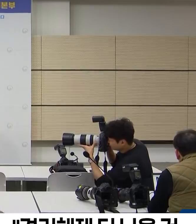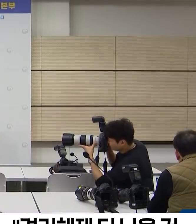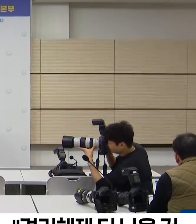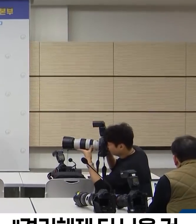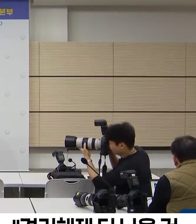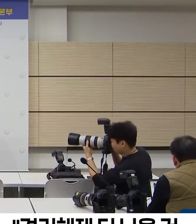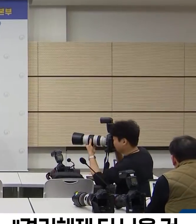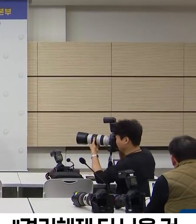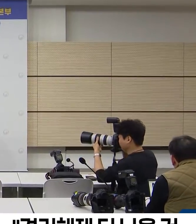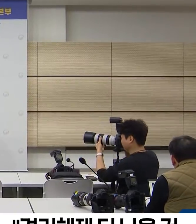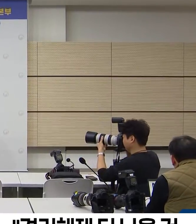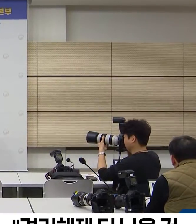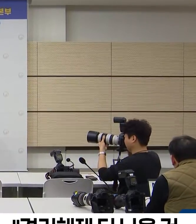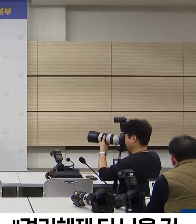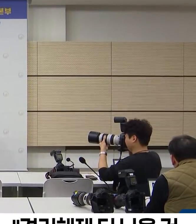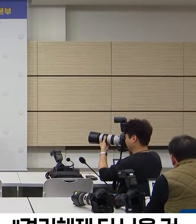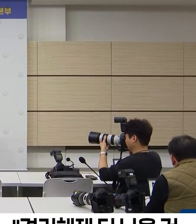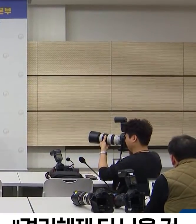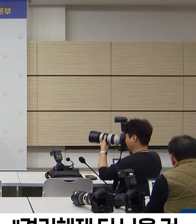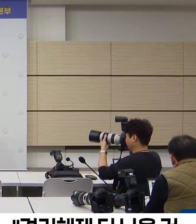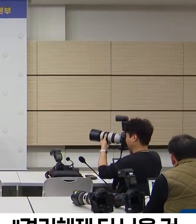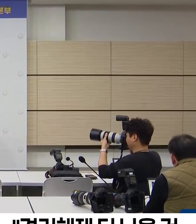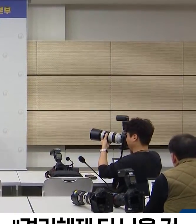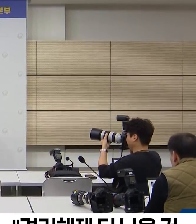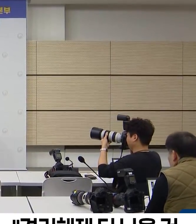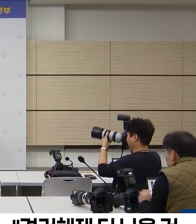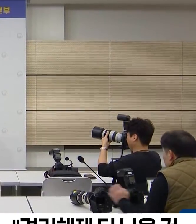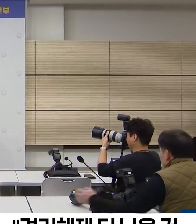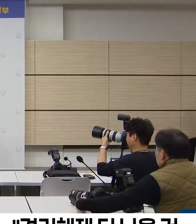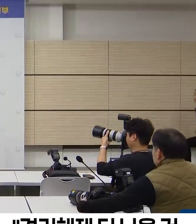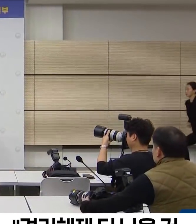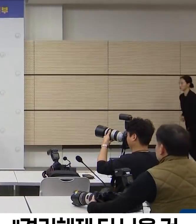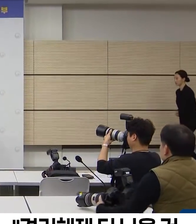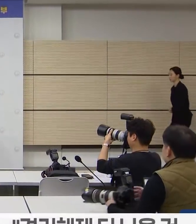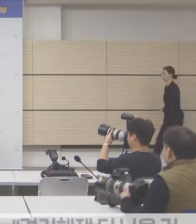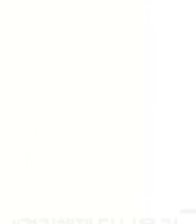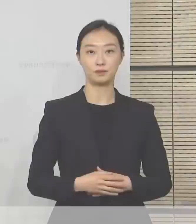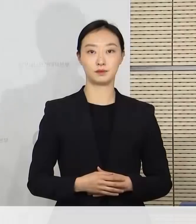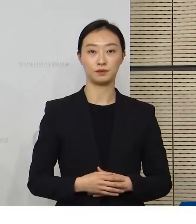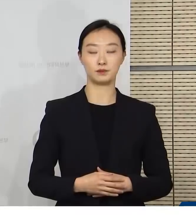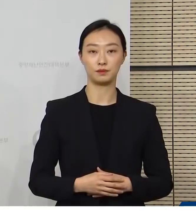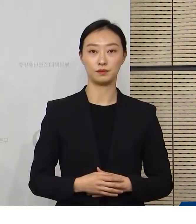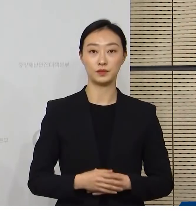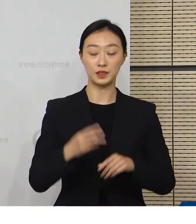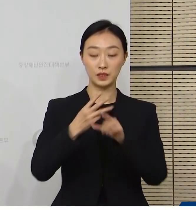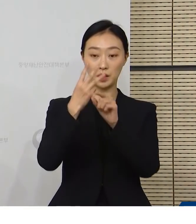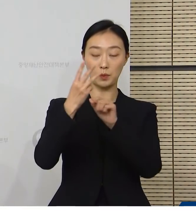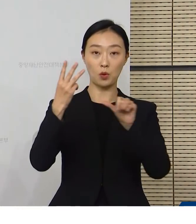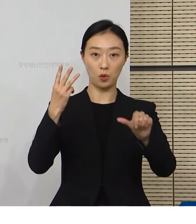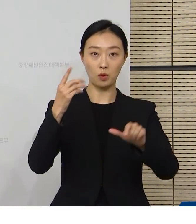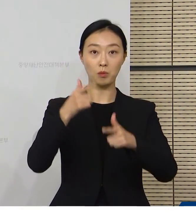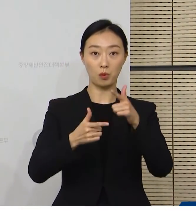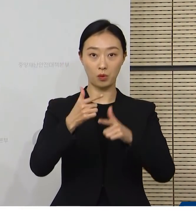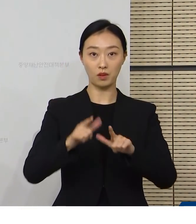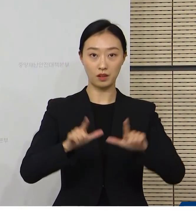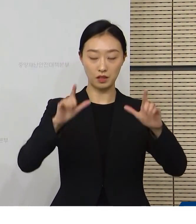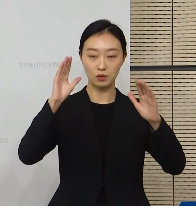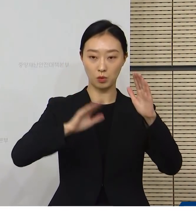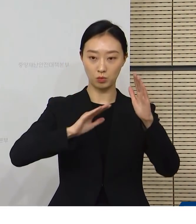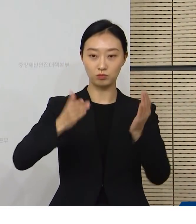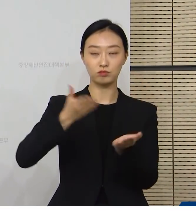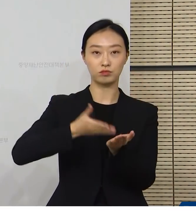오늘 브리핑은 김강립 중대본 1총괄조정관이 진행합니다. 3월 5일 목요일 정례